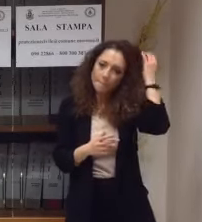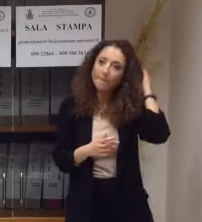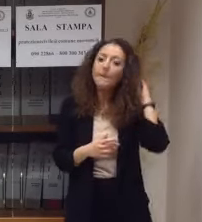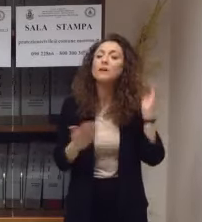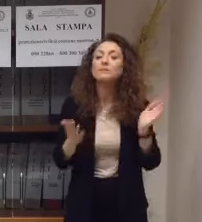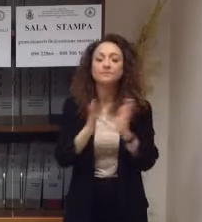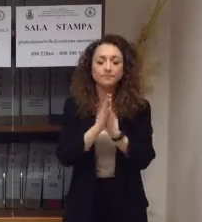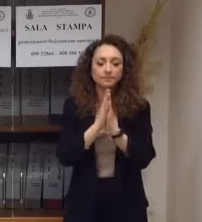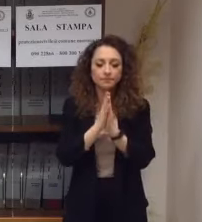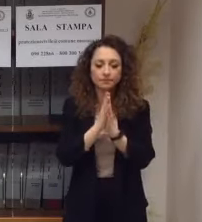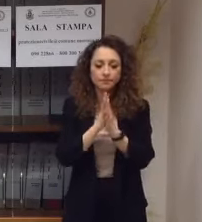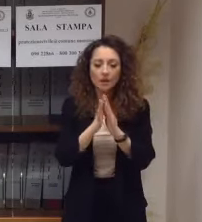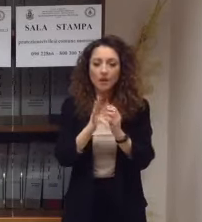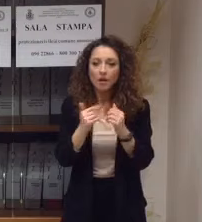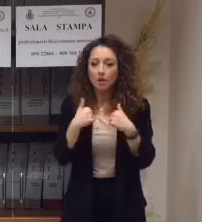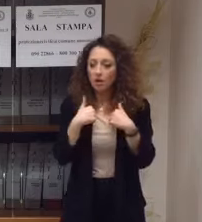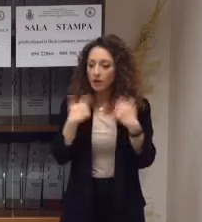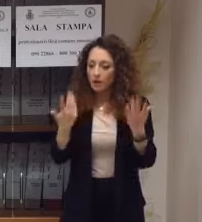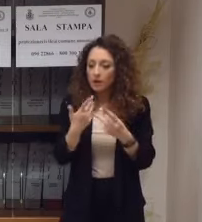io